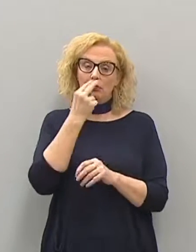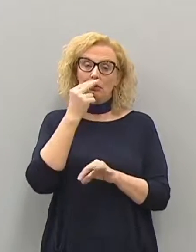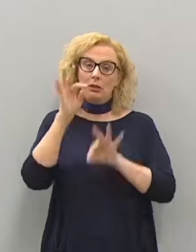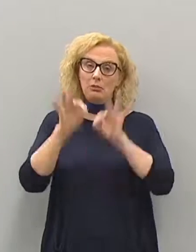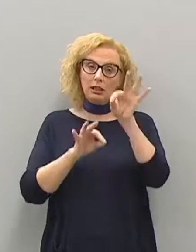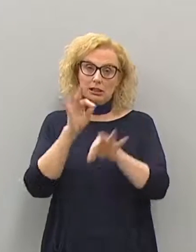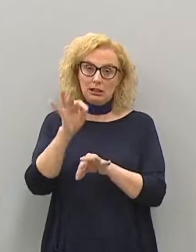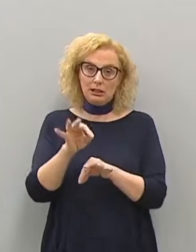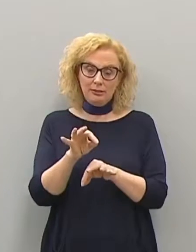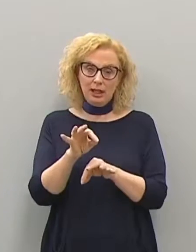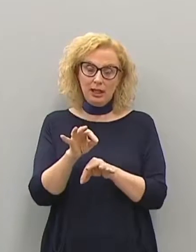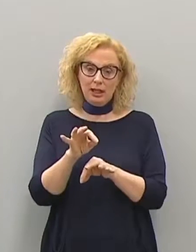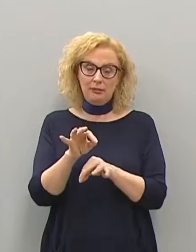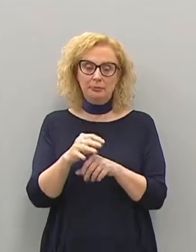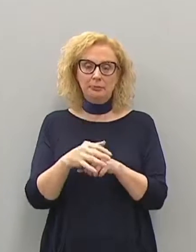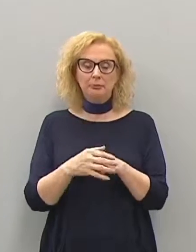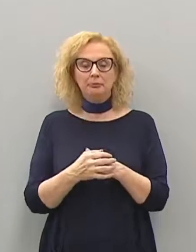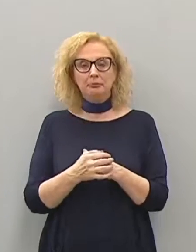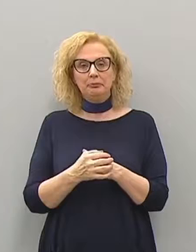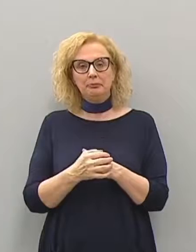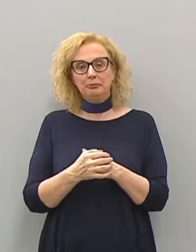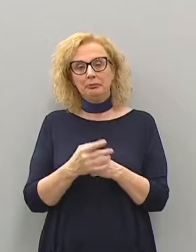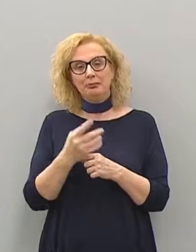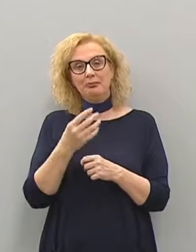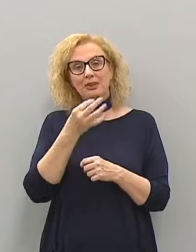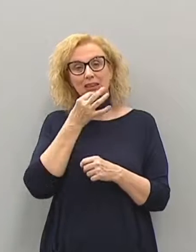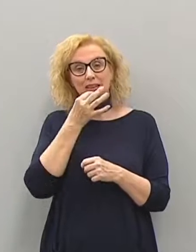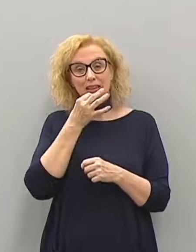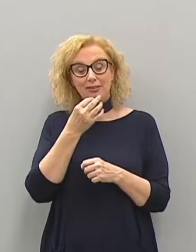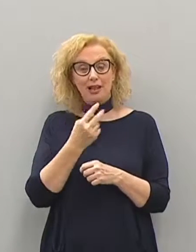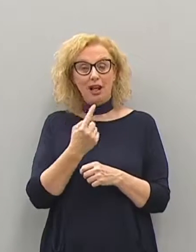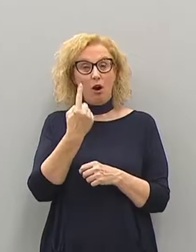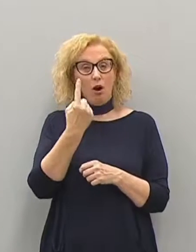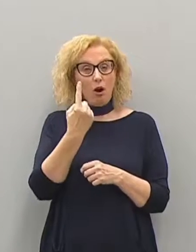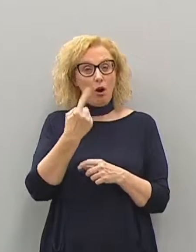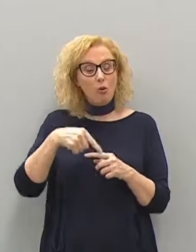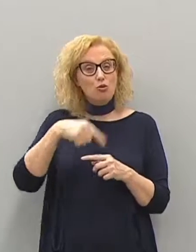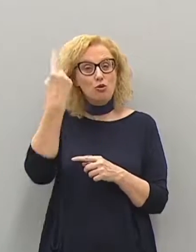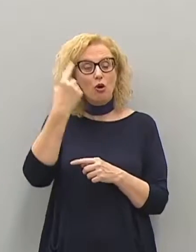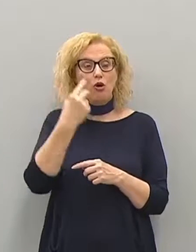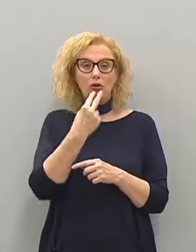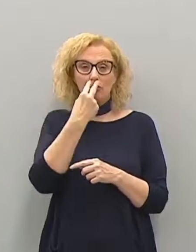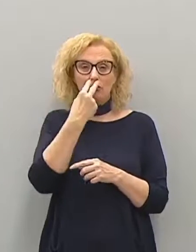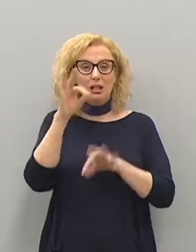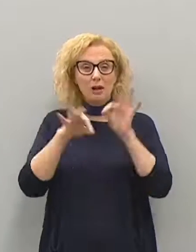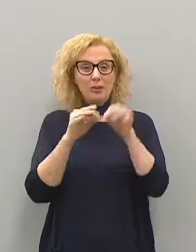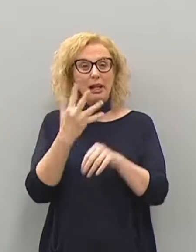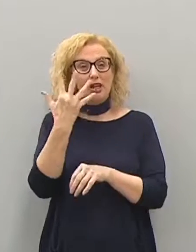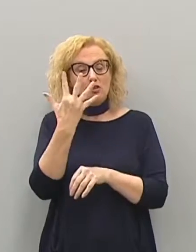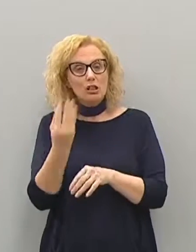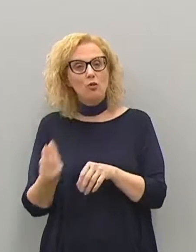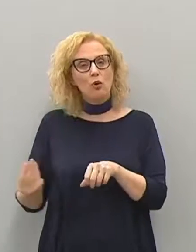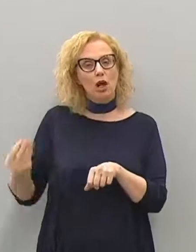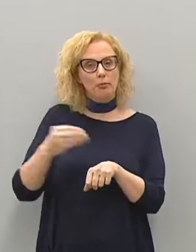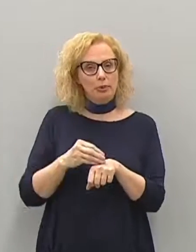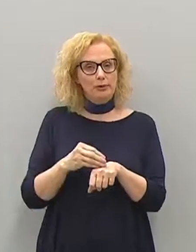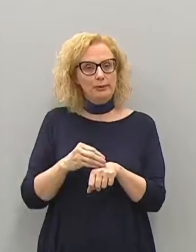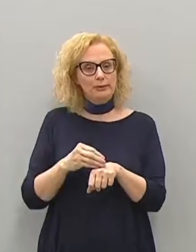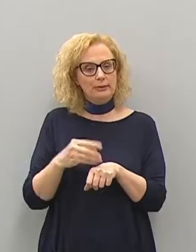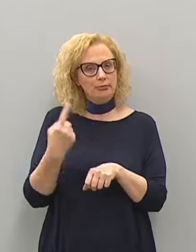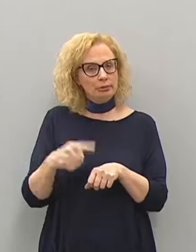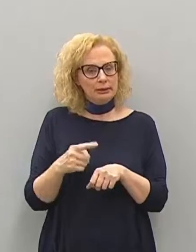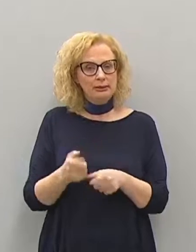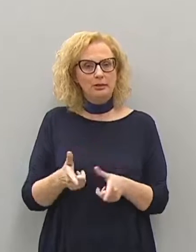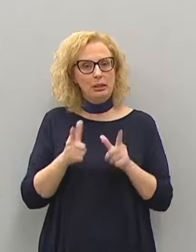era diverso tempo che non avevamo un 5 in più in un solo giorno nella terapia intensiva è un dato preoccupante